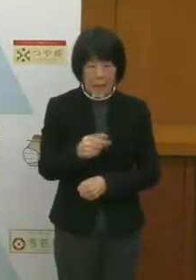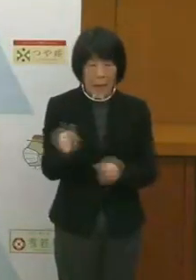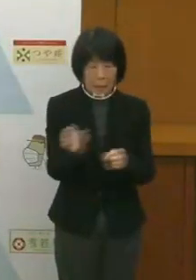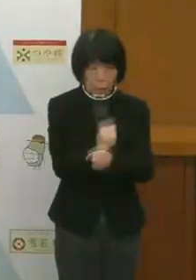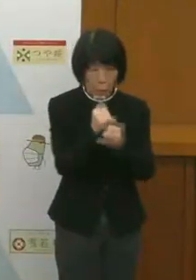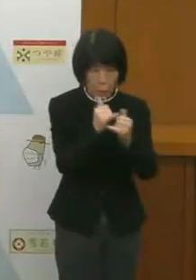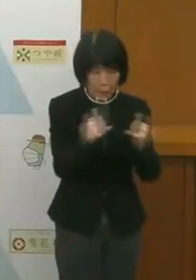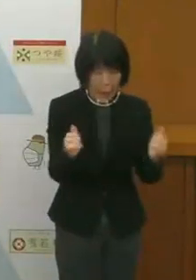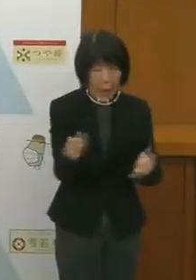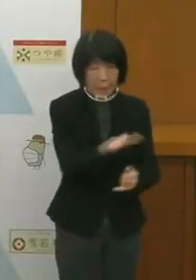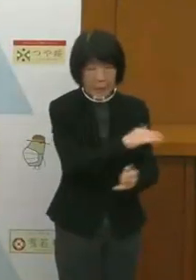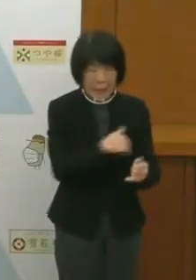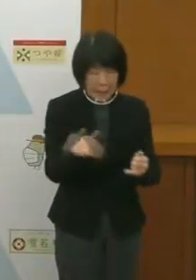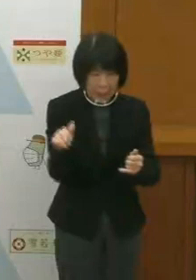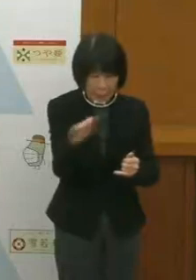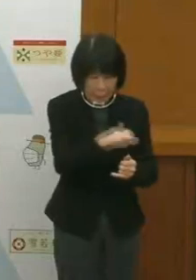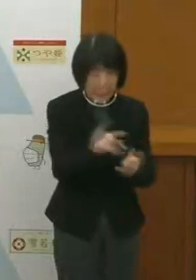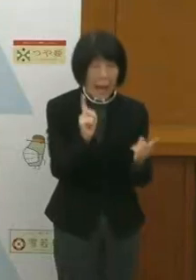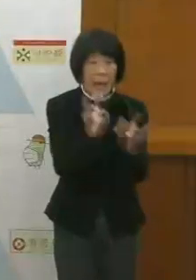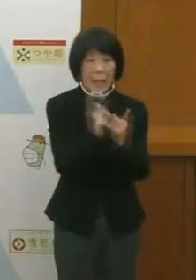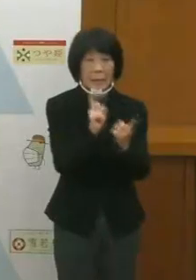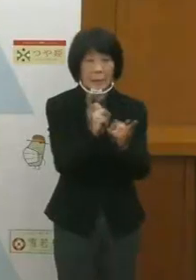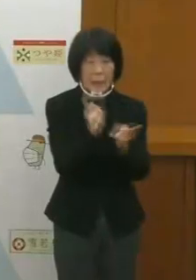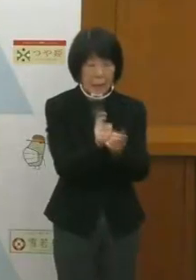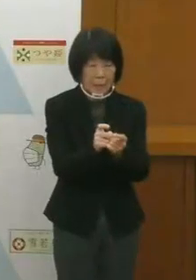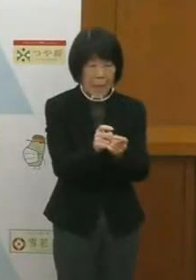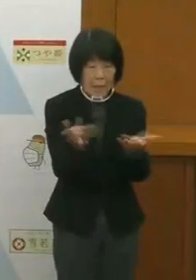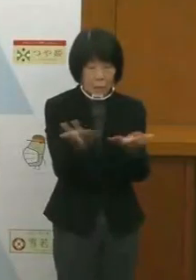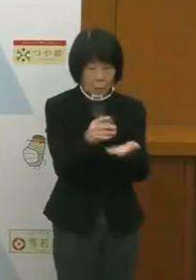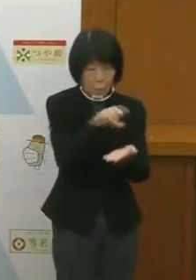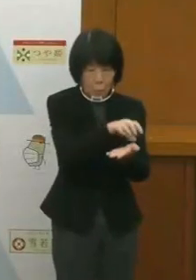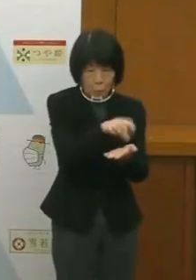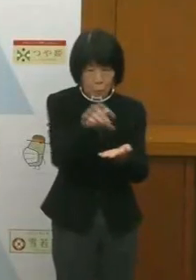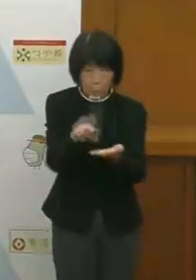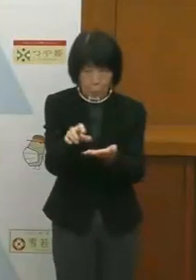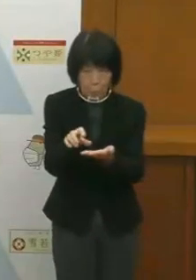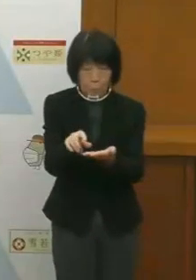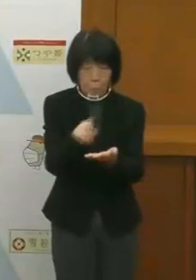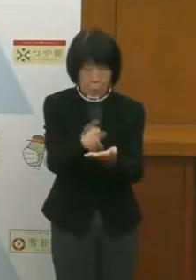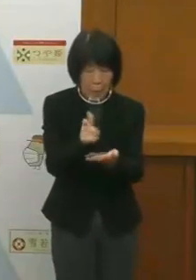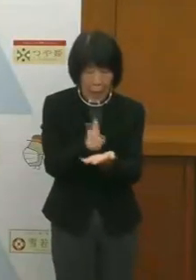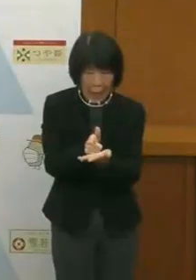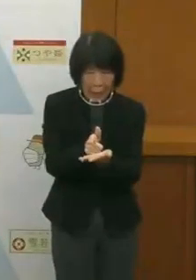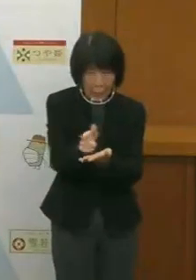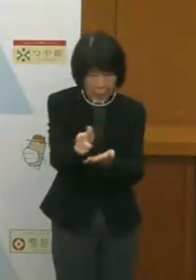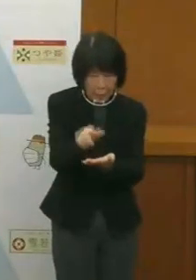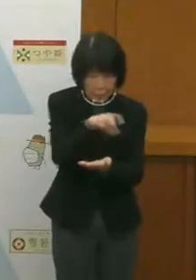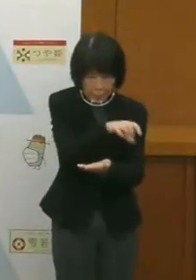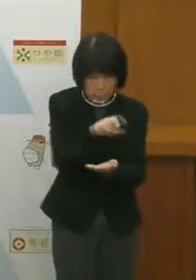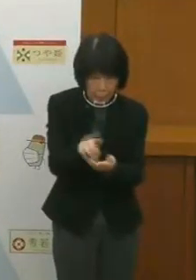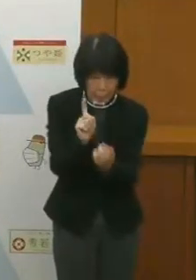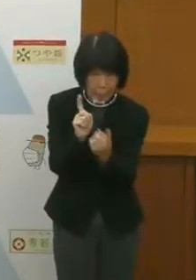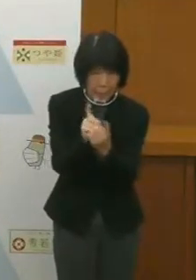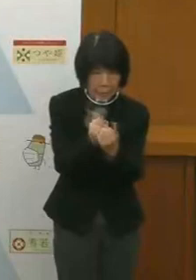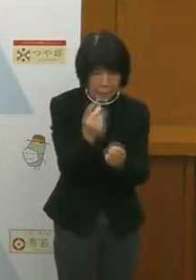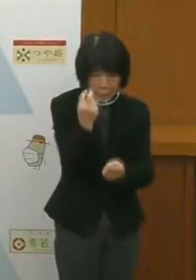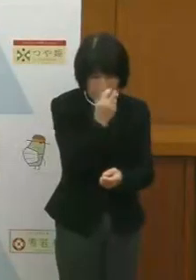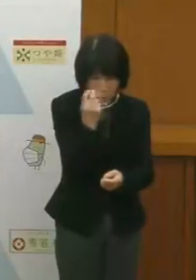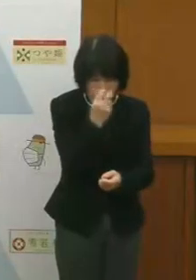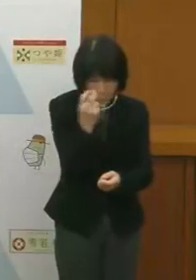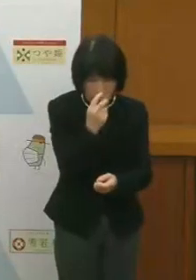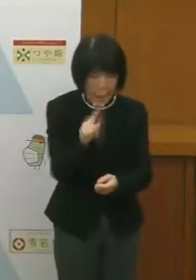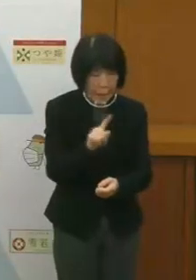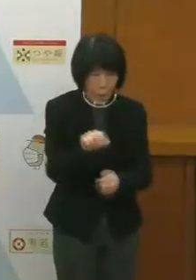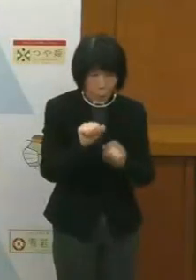の皆様には改めて業種別の感染拡大予防ガイドラインの点検と取り組みを徹底